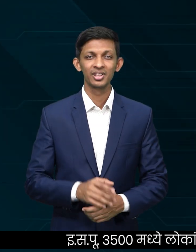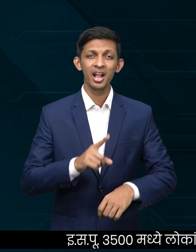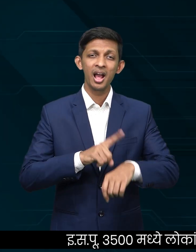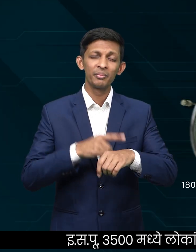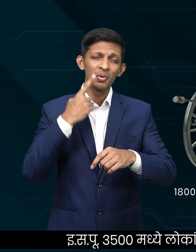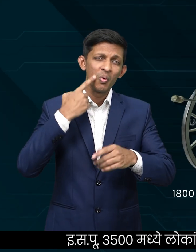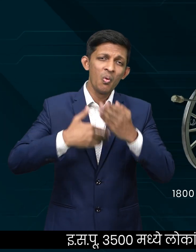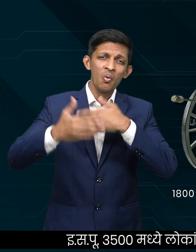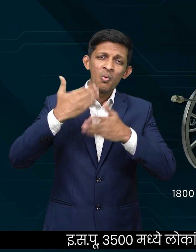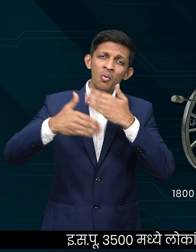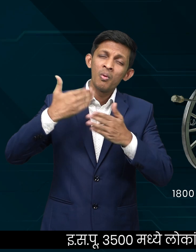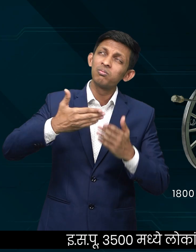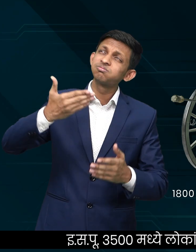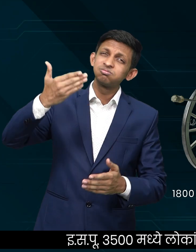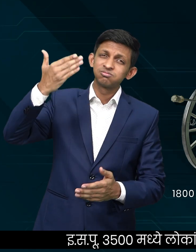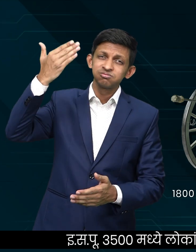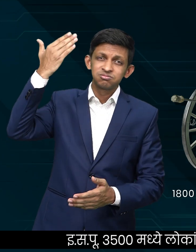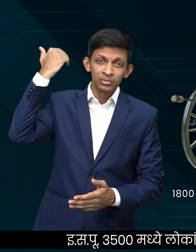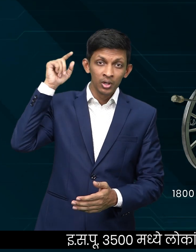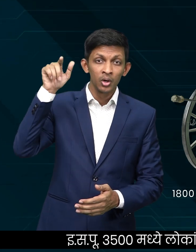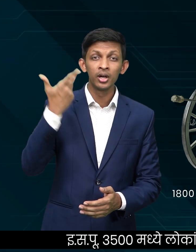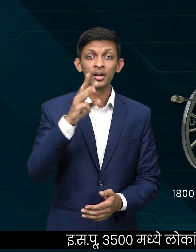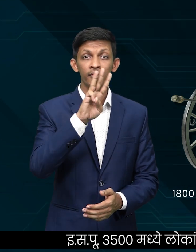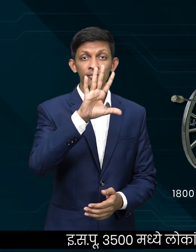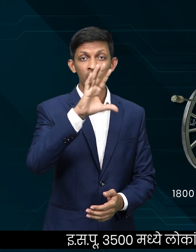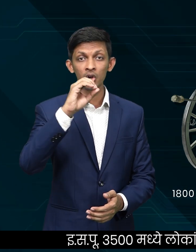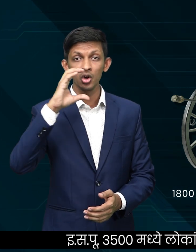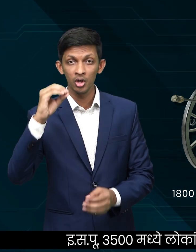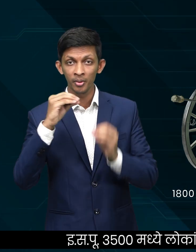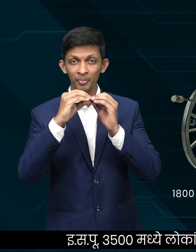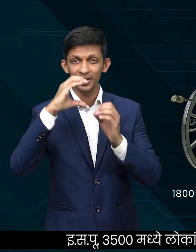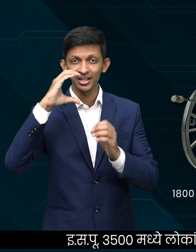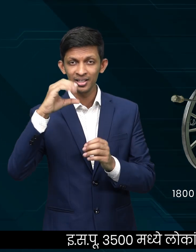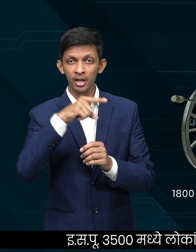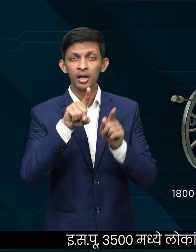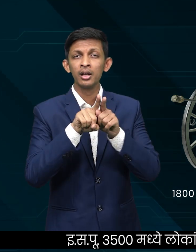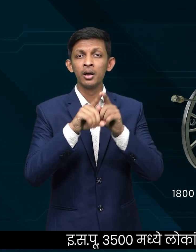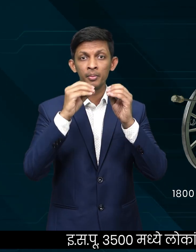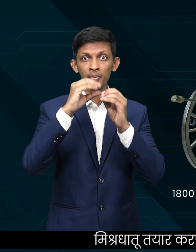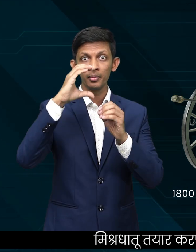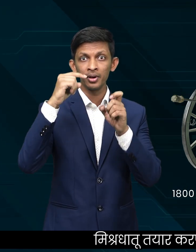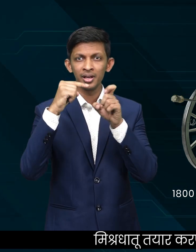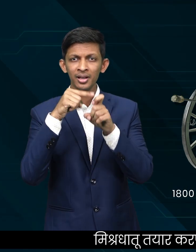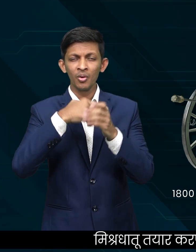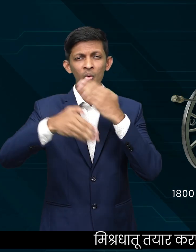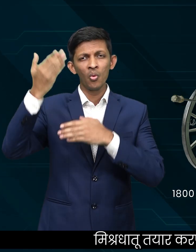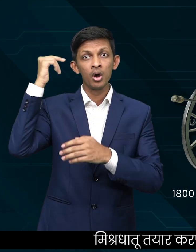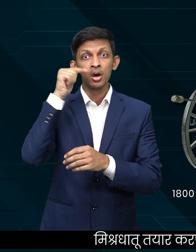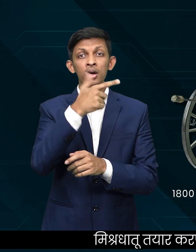इसवी सन पूर्व 3500 मध्ये लोकांनी कांस्य नावाचा मिश्रधातू वापरला. मिश्रधातू तयार करण्याची